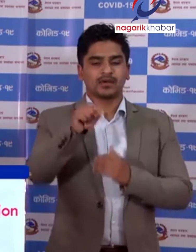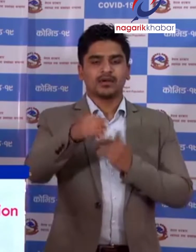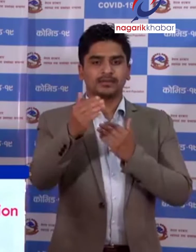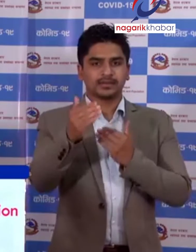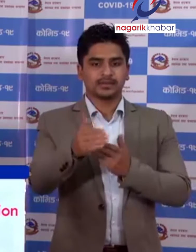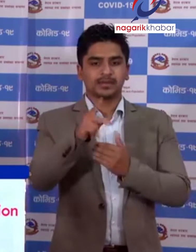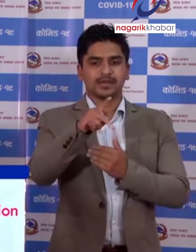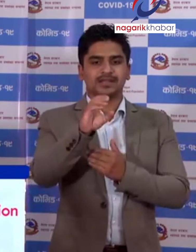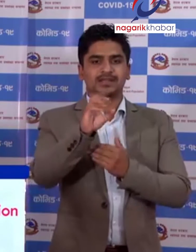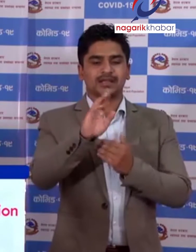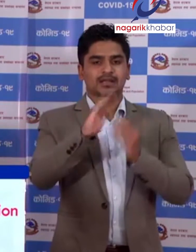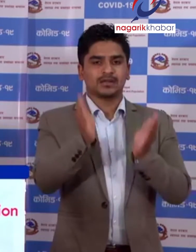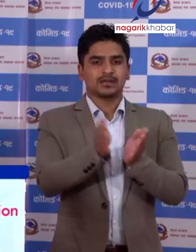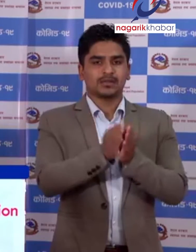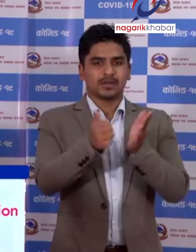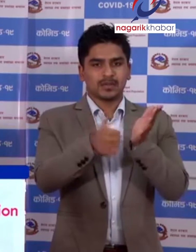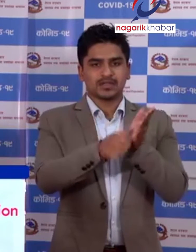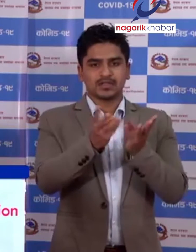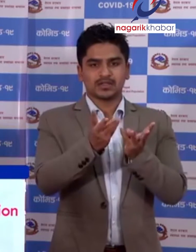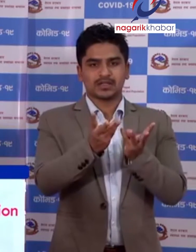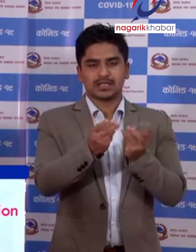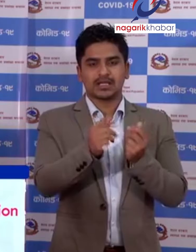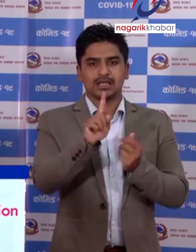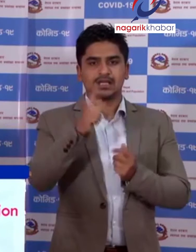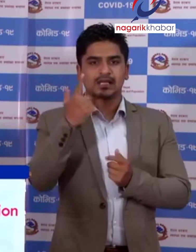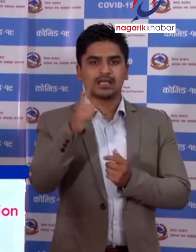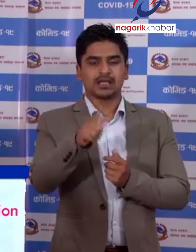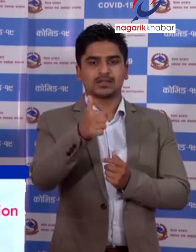हालसम्म पीसीआर को जम्मा परीक्षण संख्या